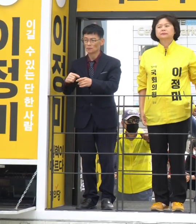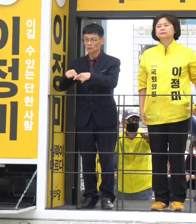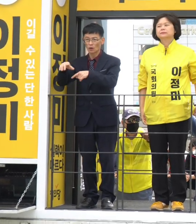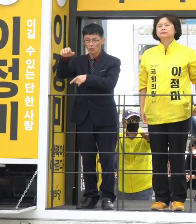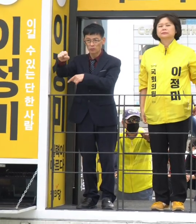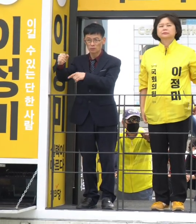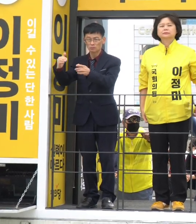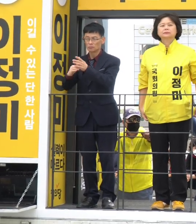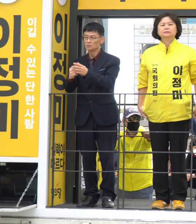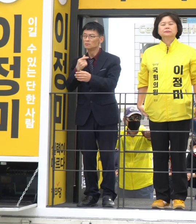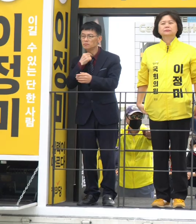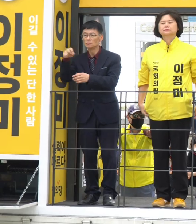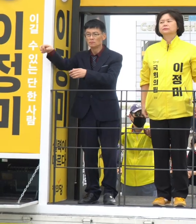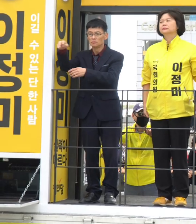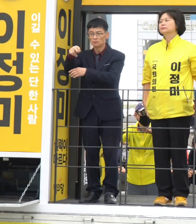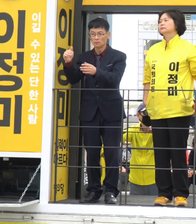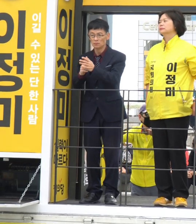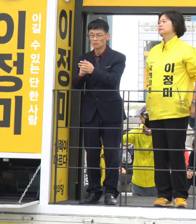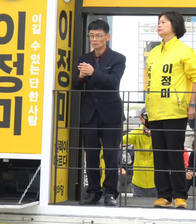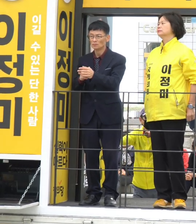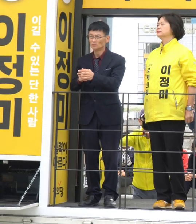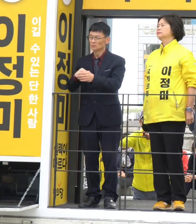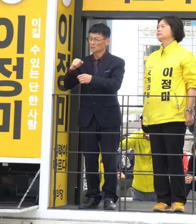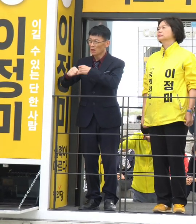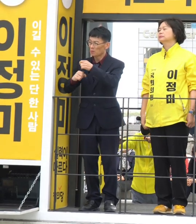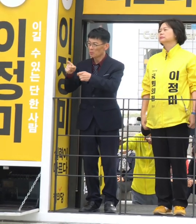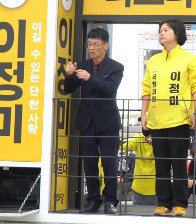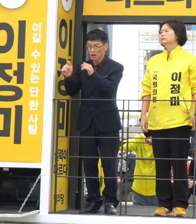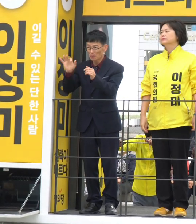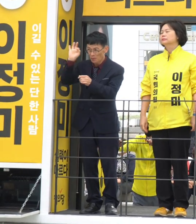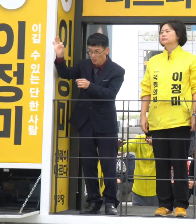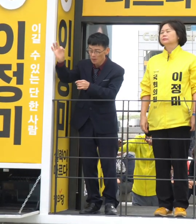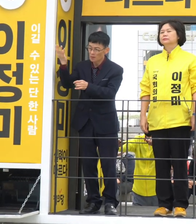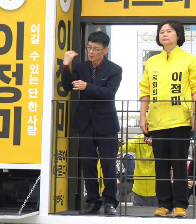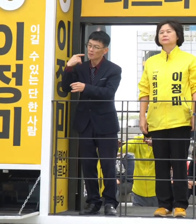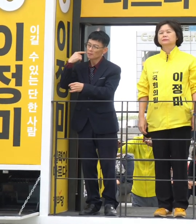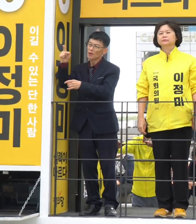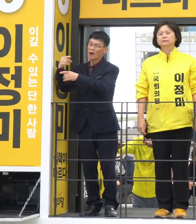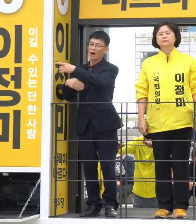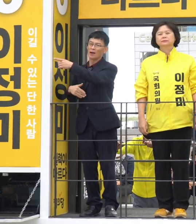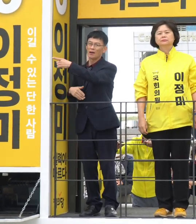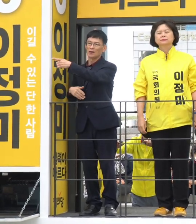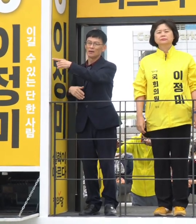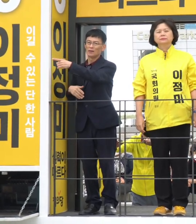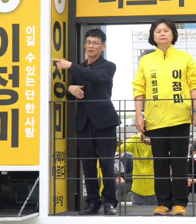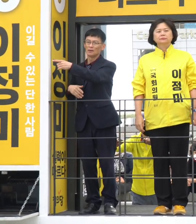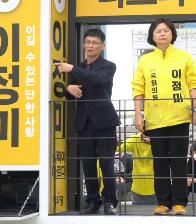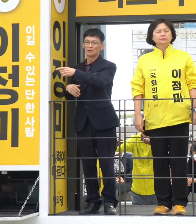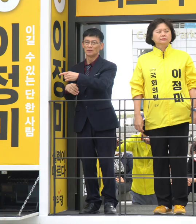정권을 넘나들면서 자리보전을 한 사람이라는 것을 얼마 전에 알았습니다.